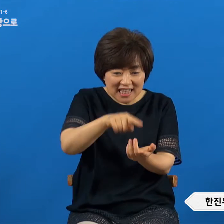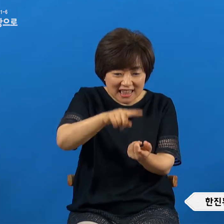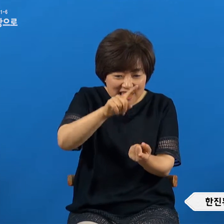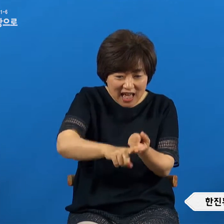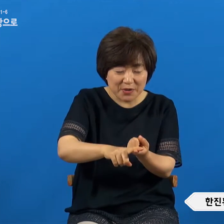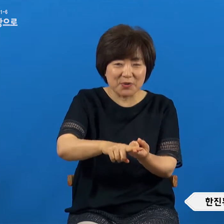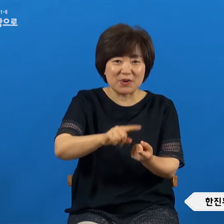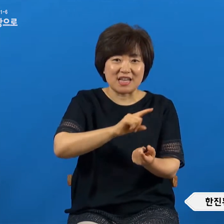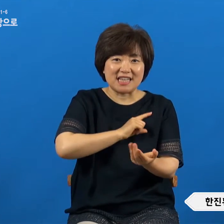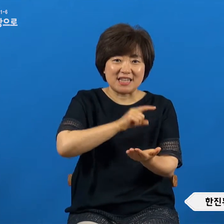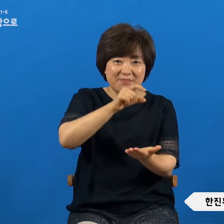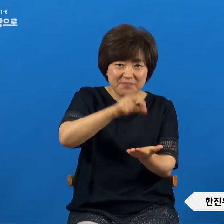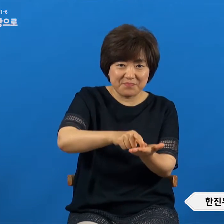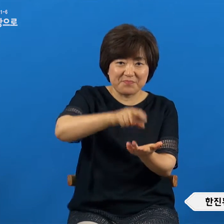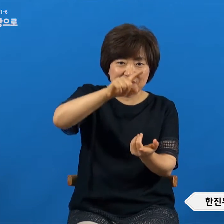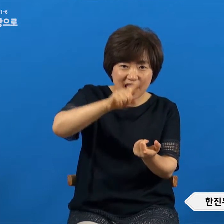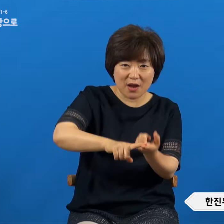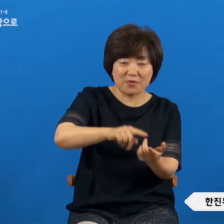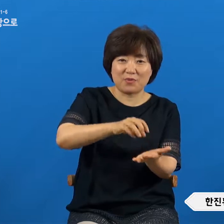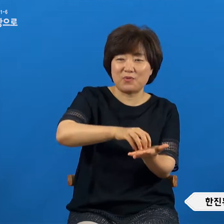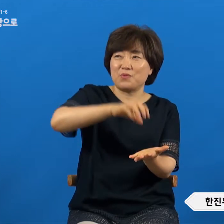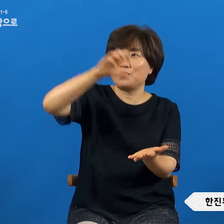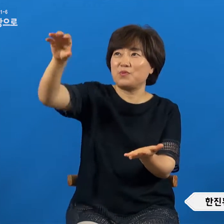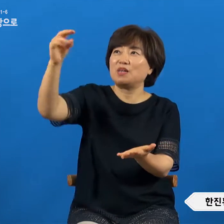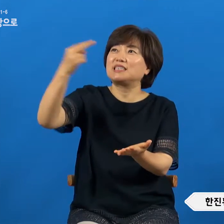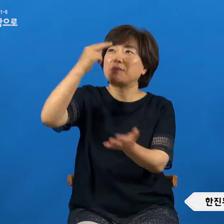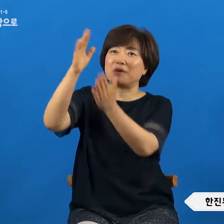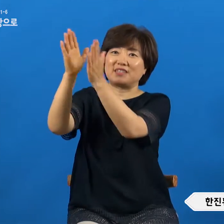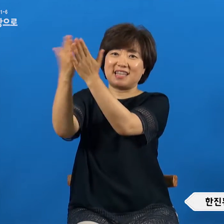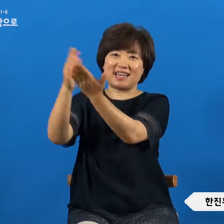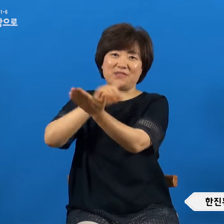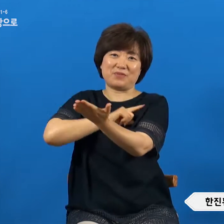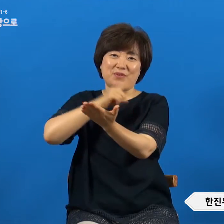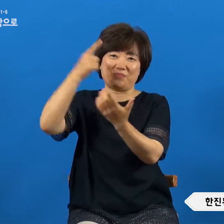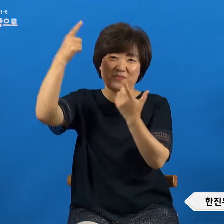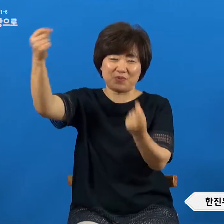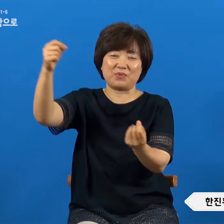하늘나라 생명책에도 기록되어 있다는 그 말이겠죠.